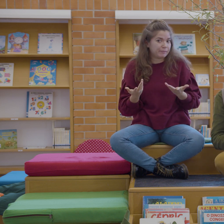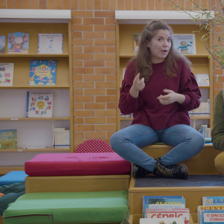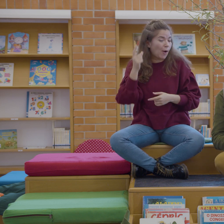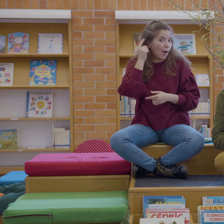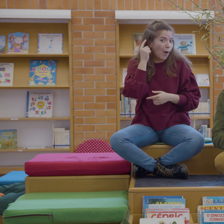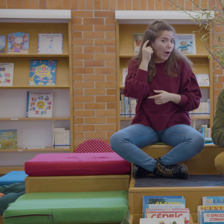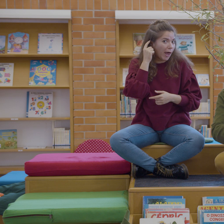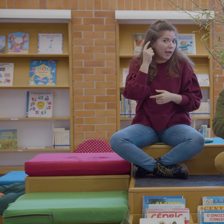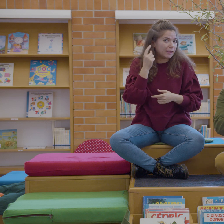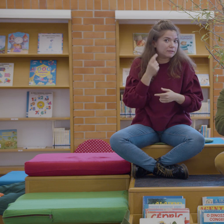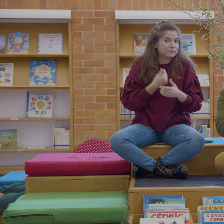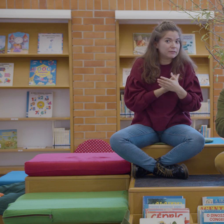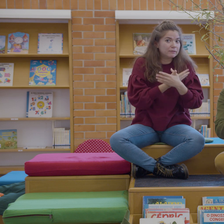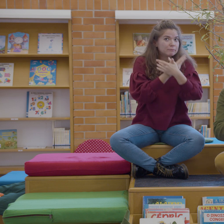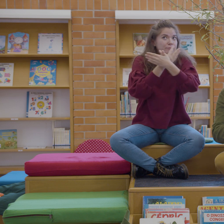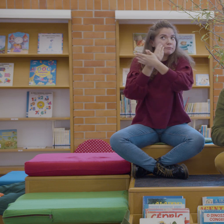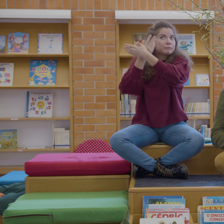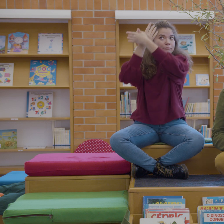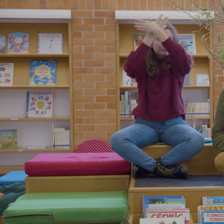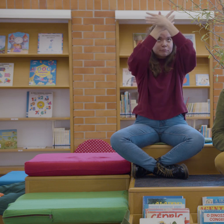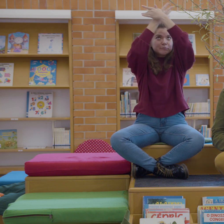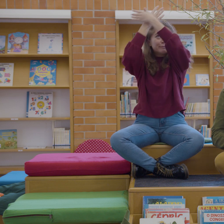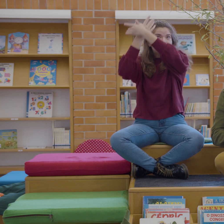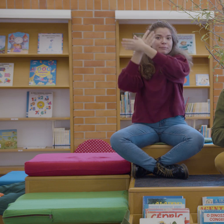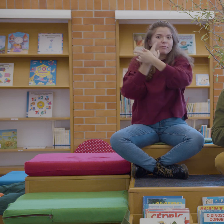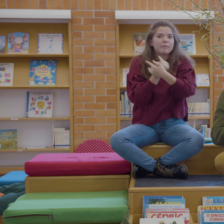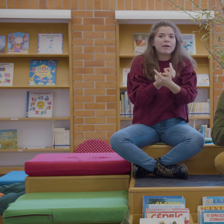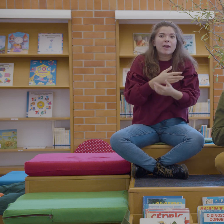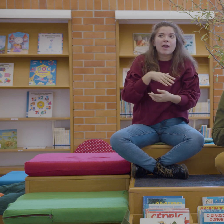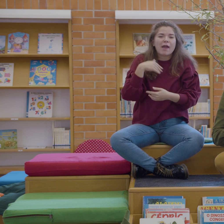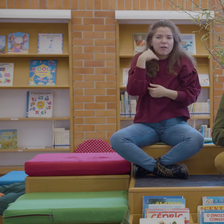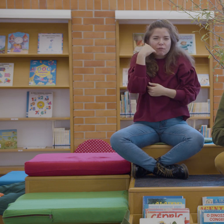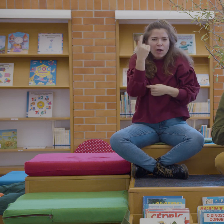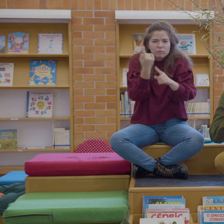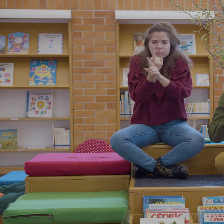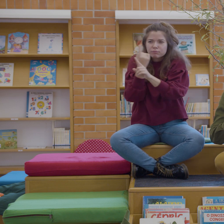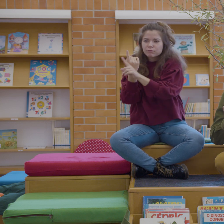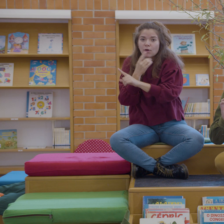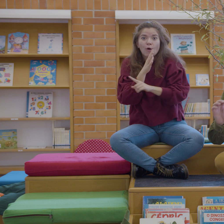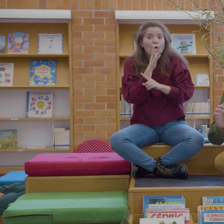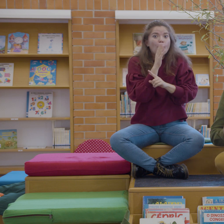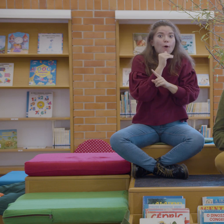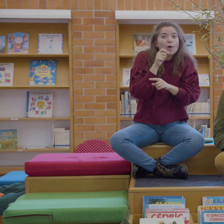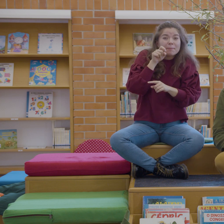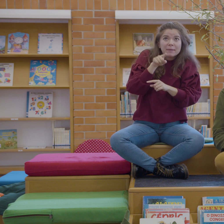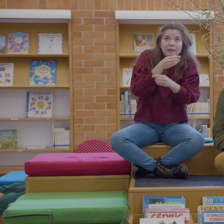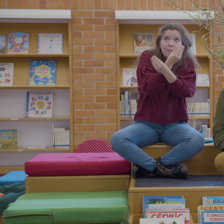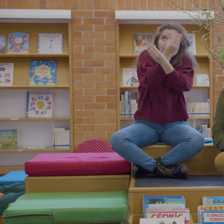são orelhas que andam sobre a tua cabeça e pintam as coisas feias de mil